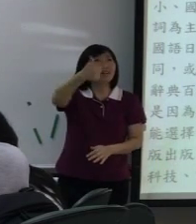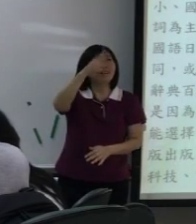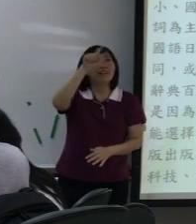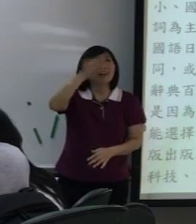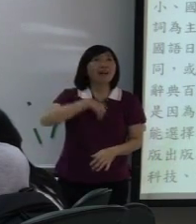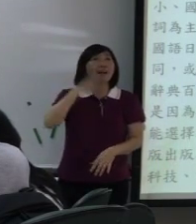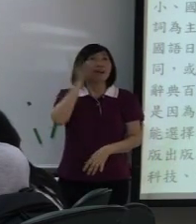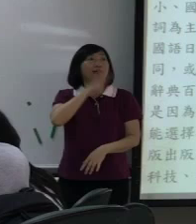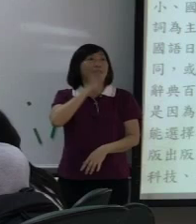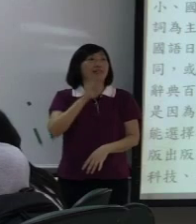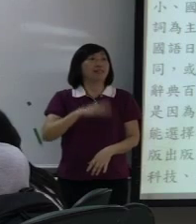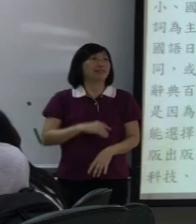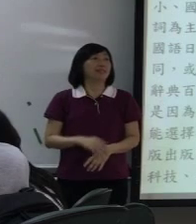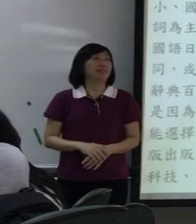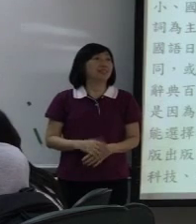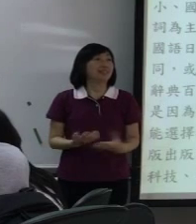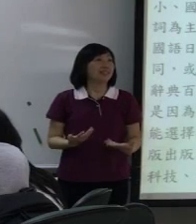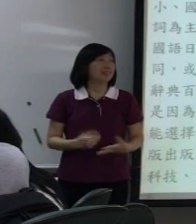9615个生字啊？